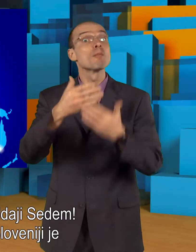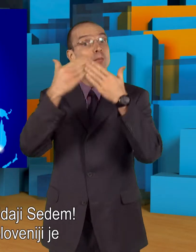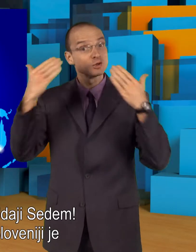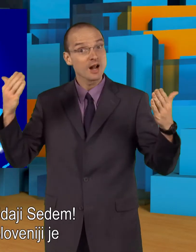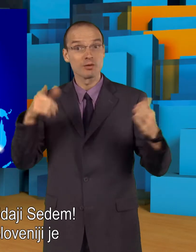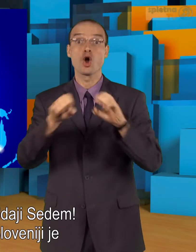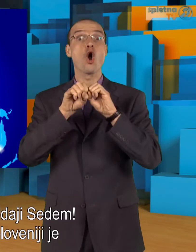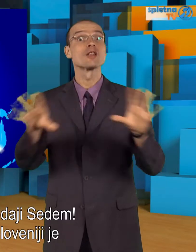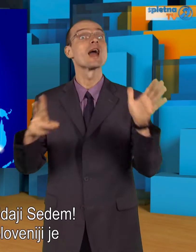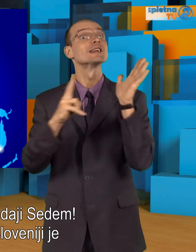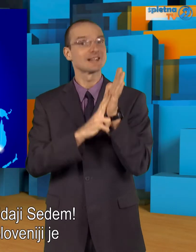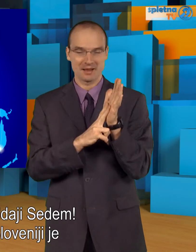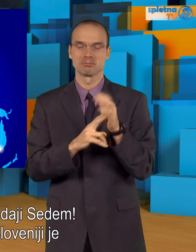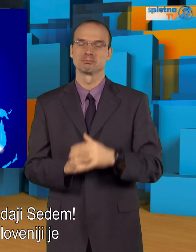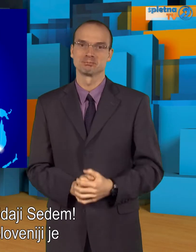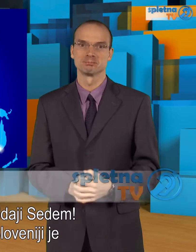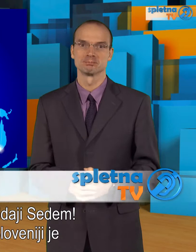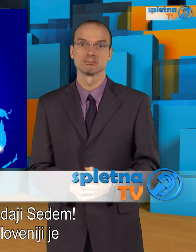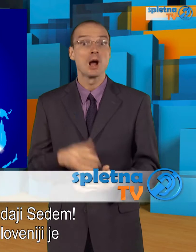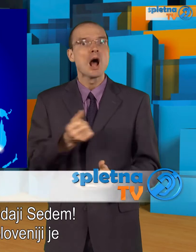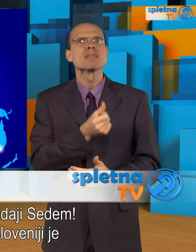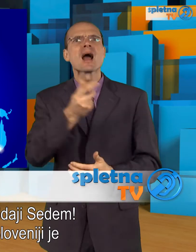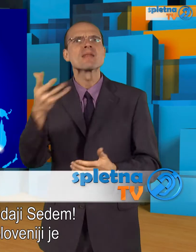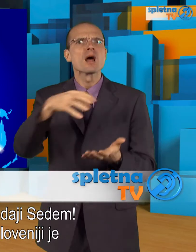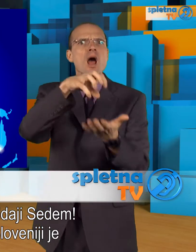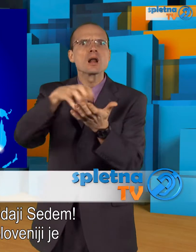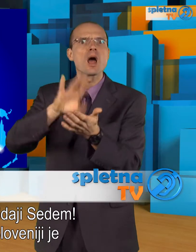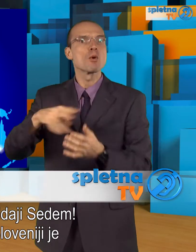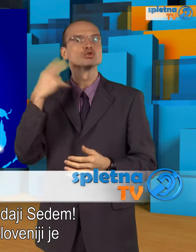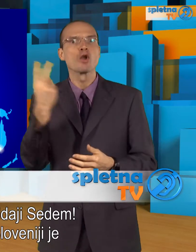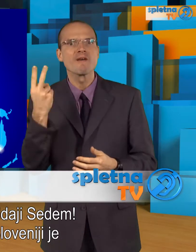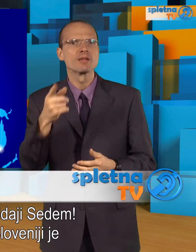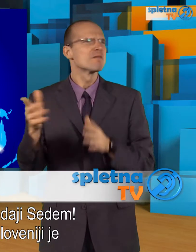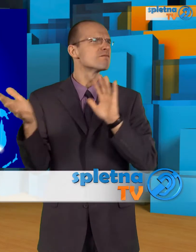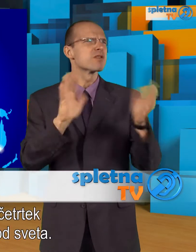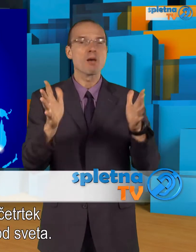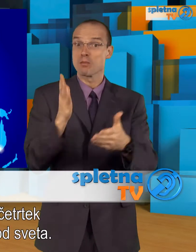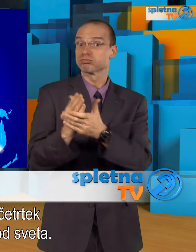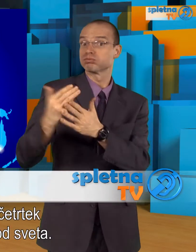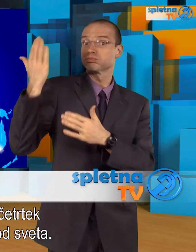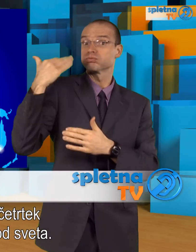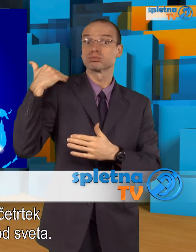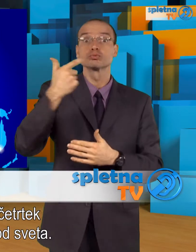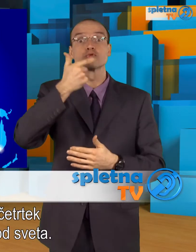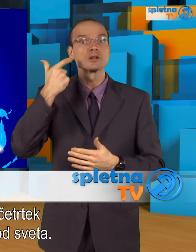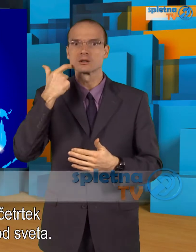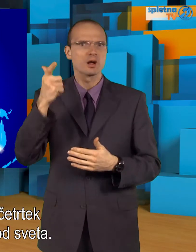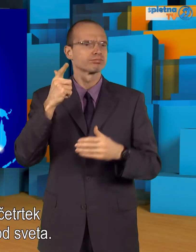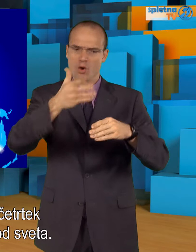Lepo pozdravljeni v oddaji 7. Nekatere kraje po Sloveniji je vreme že minuli četrtek povsem